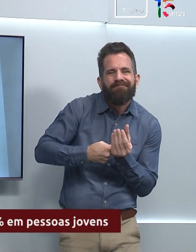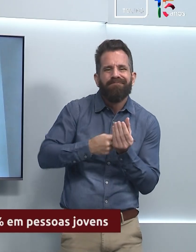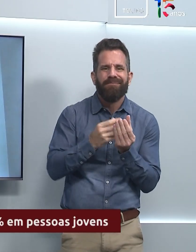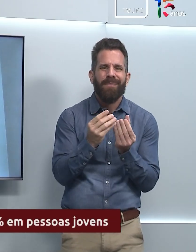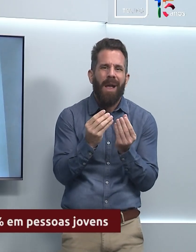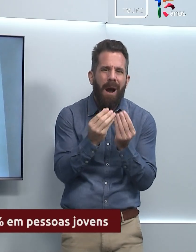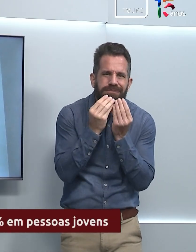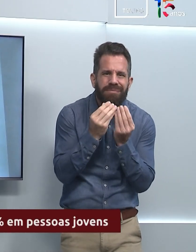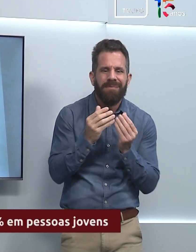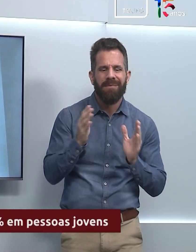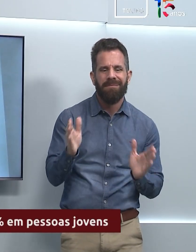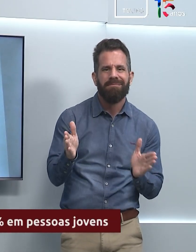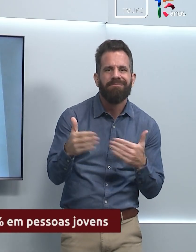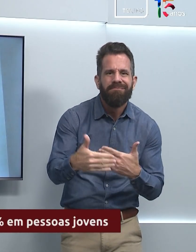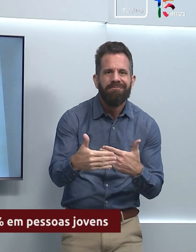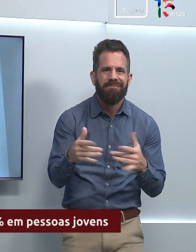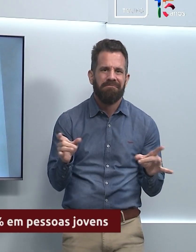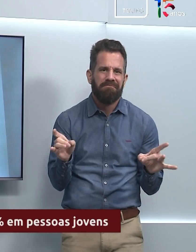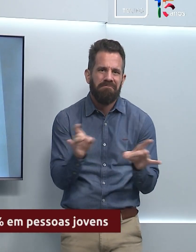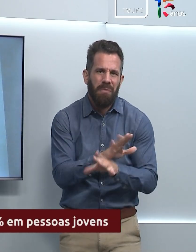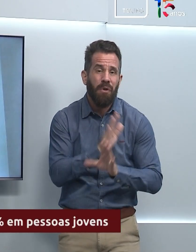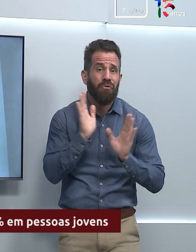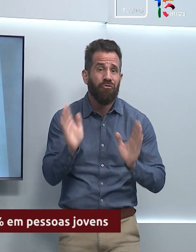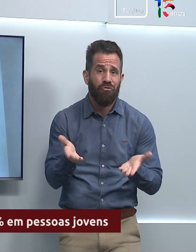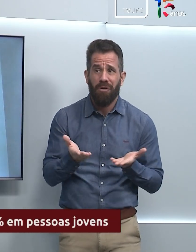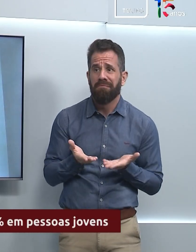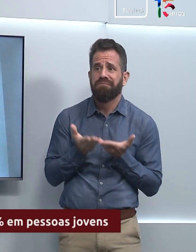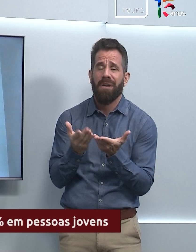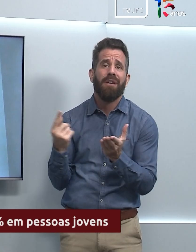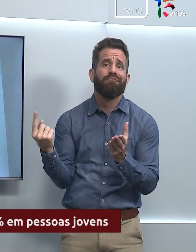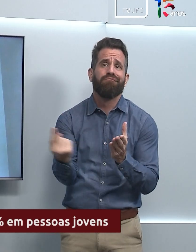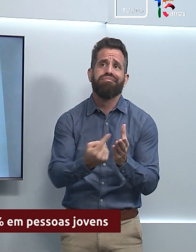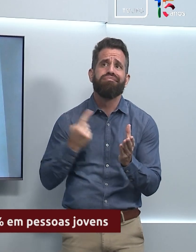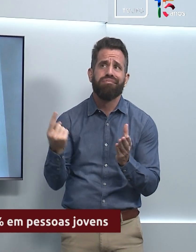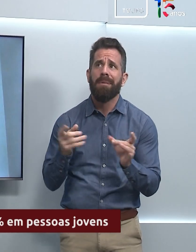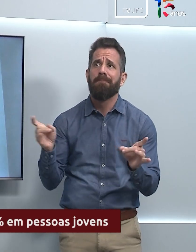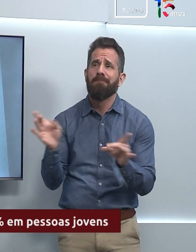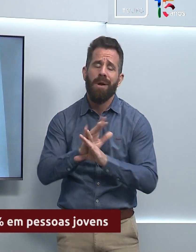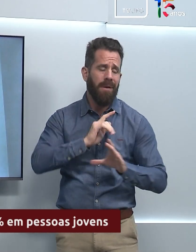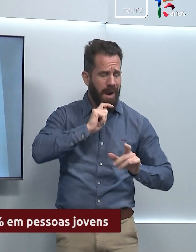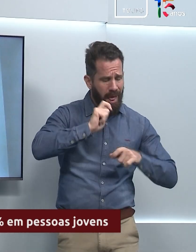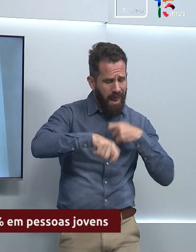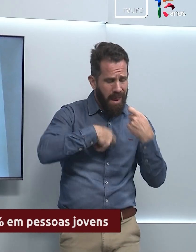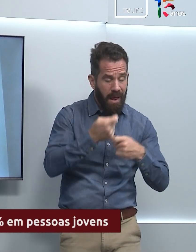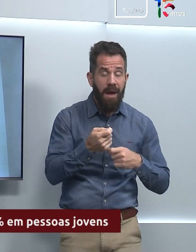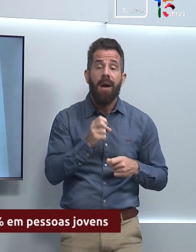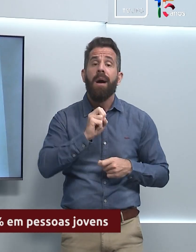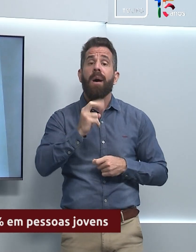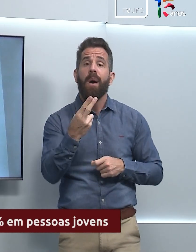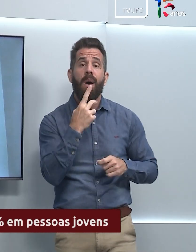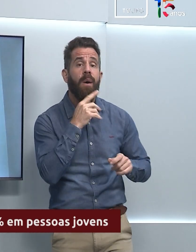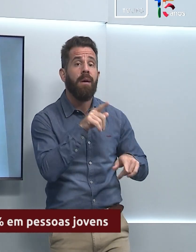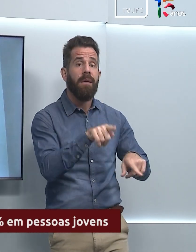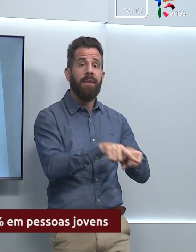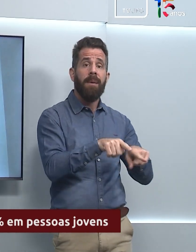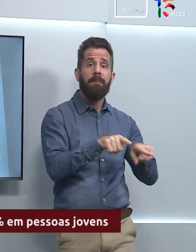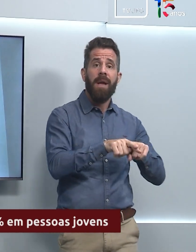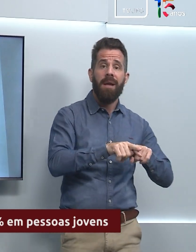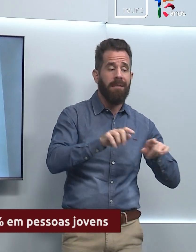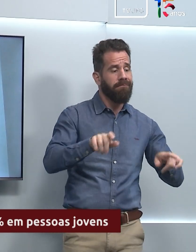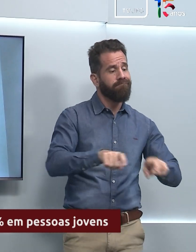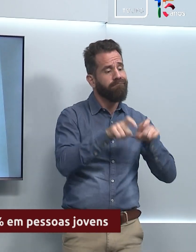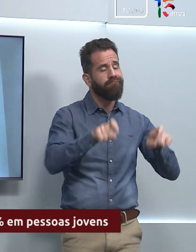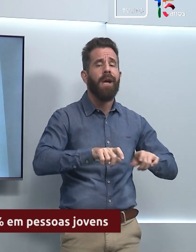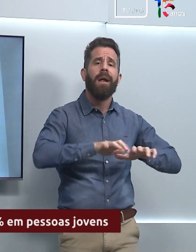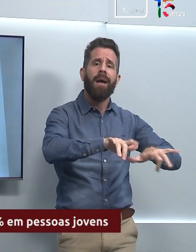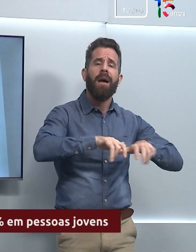tendência de a gente ficar horas e horas na frente de um computador, trabalhando, até mesmo depois, do evento da pandemia e muito trabalho em home